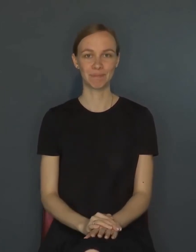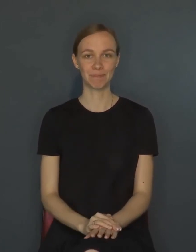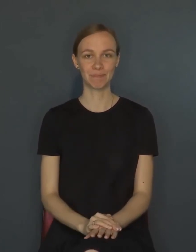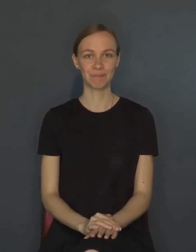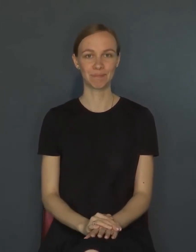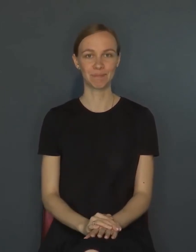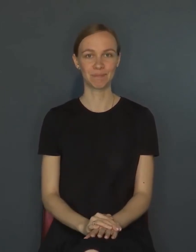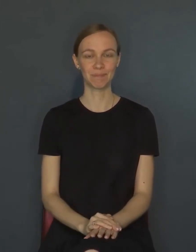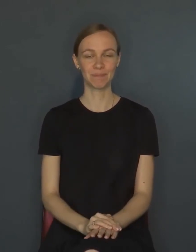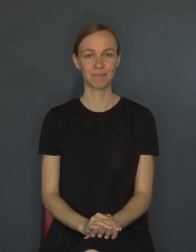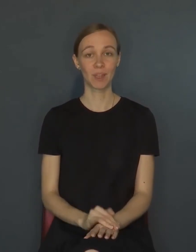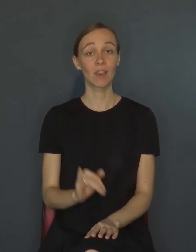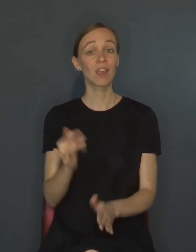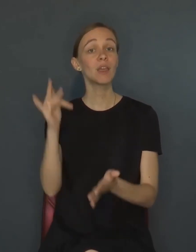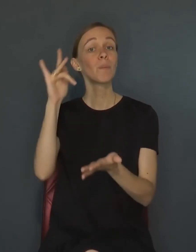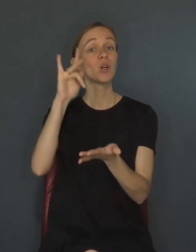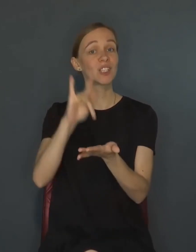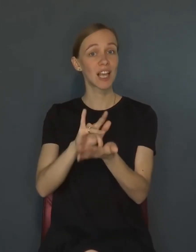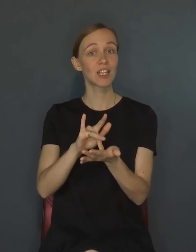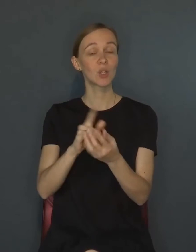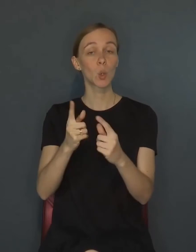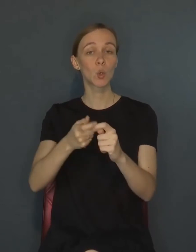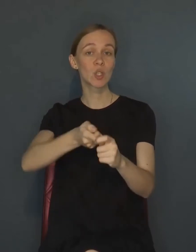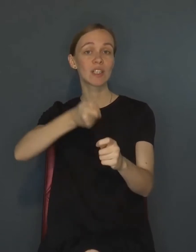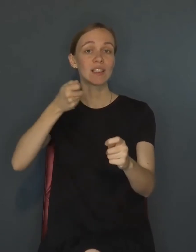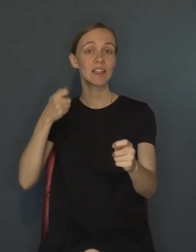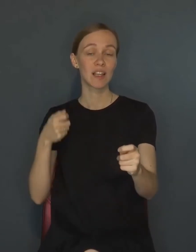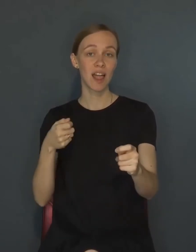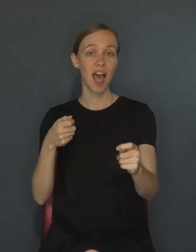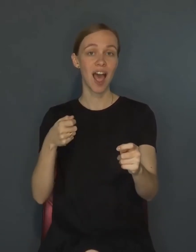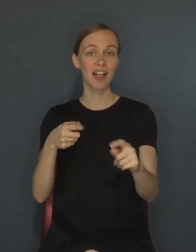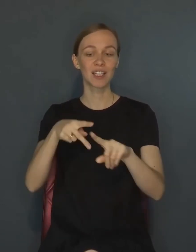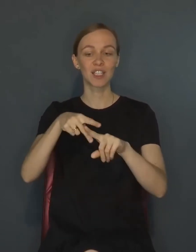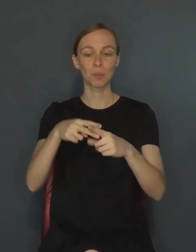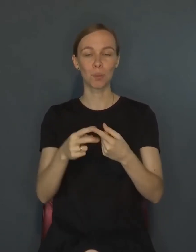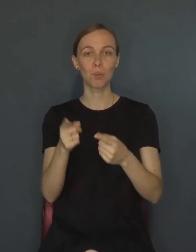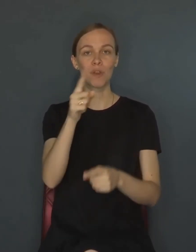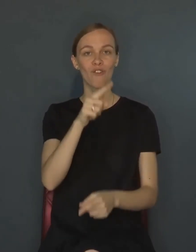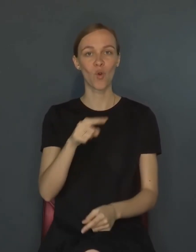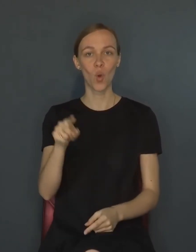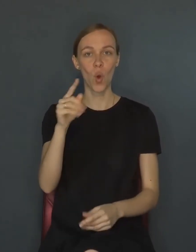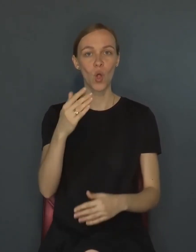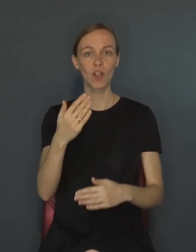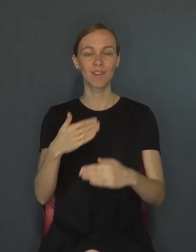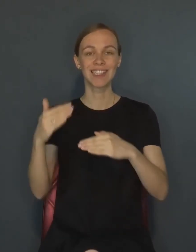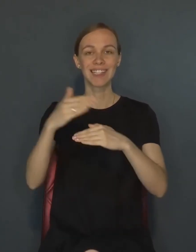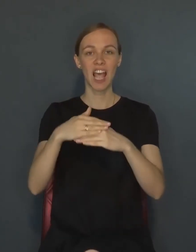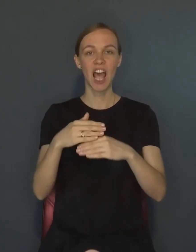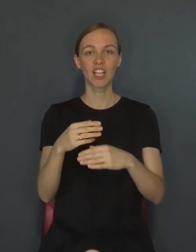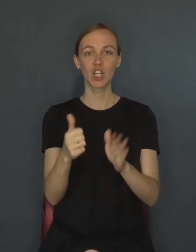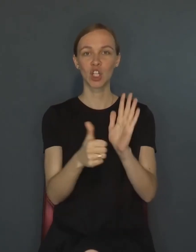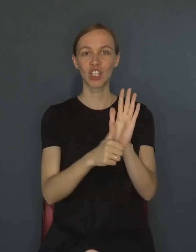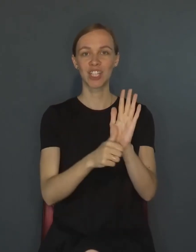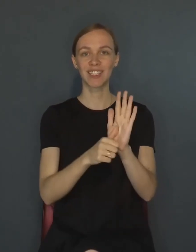І по центру – стріла з півколом над шестипроменевою зіркою,